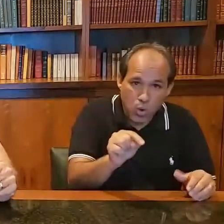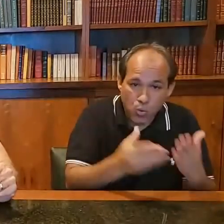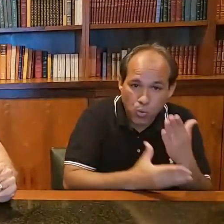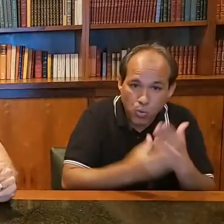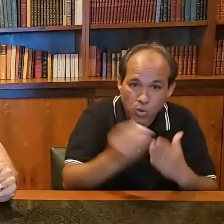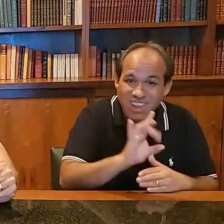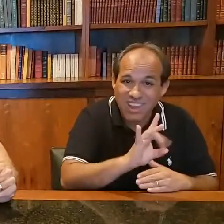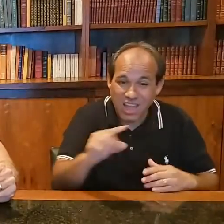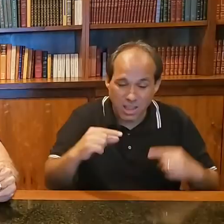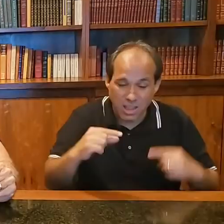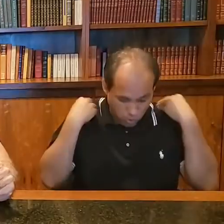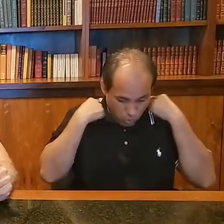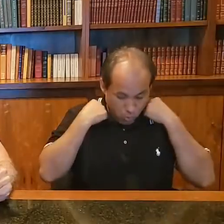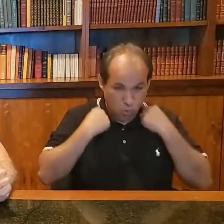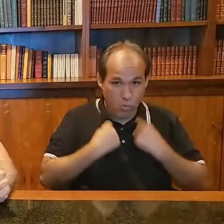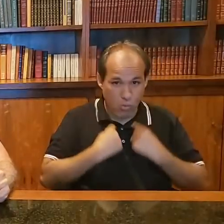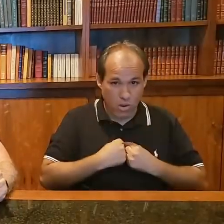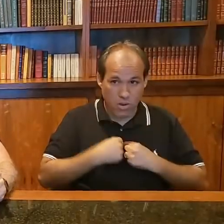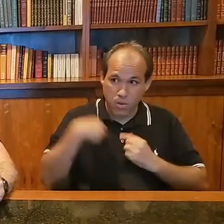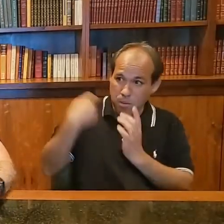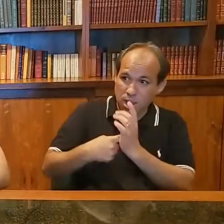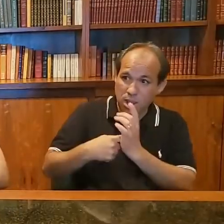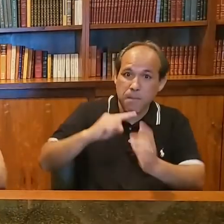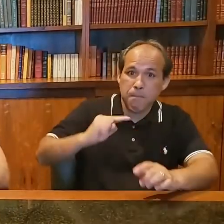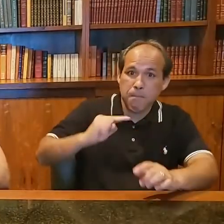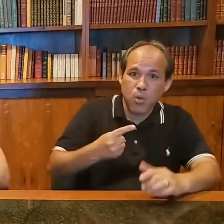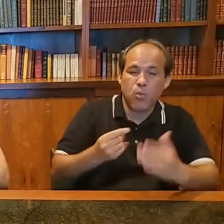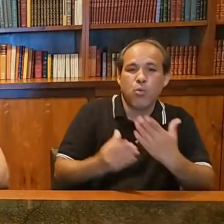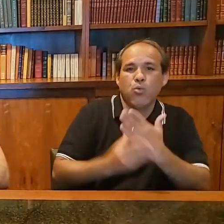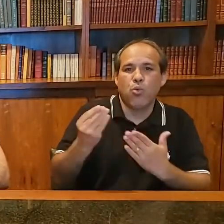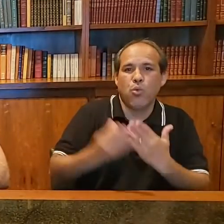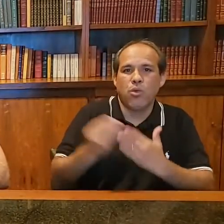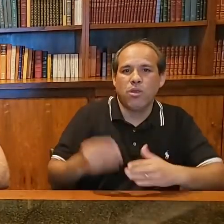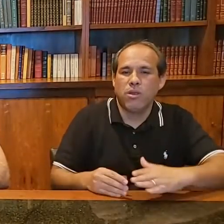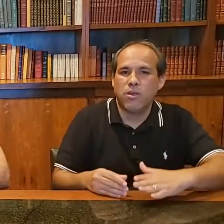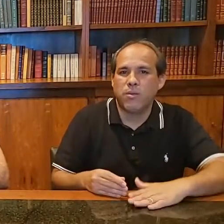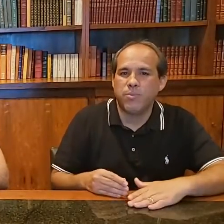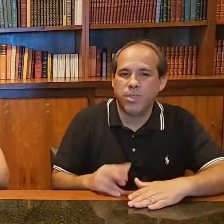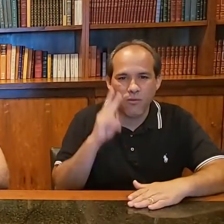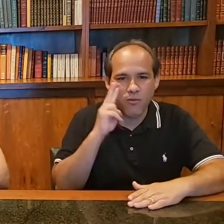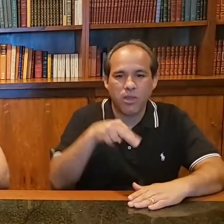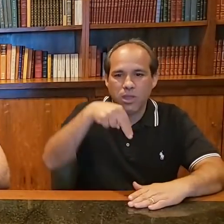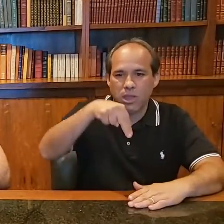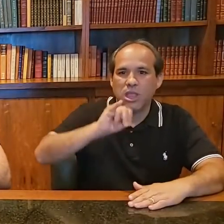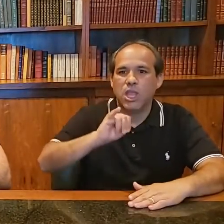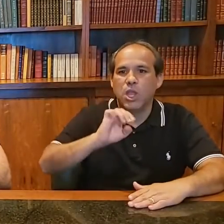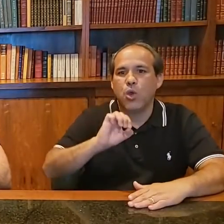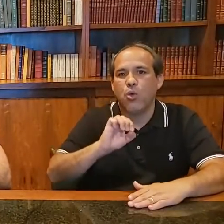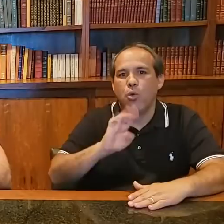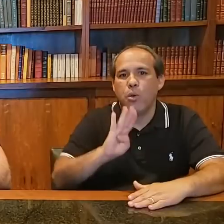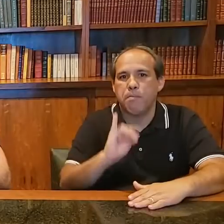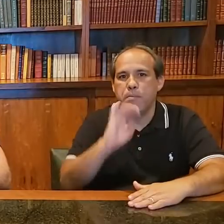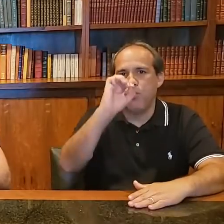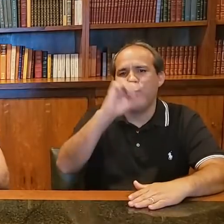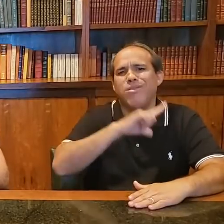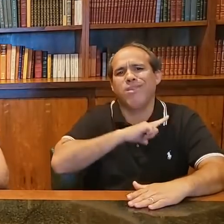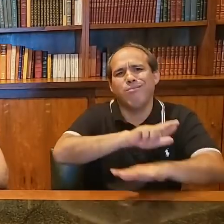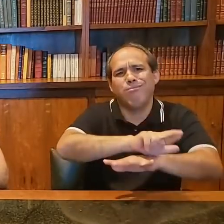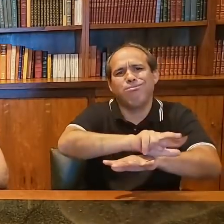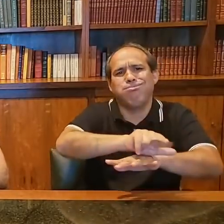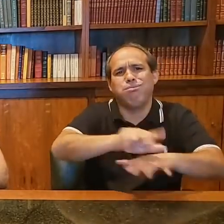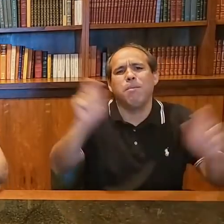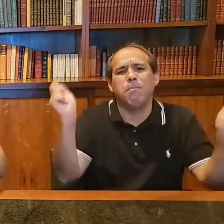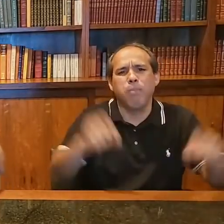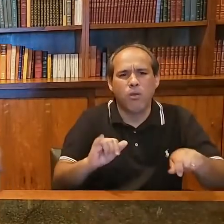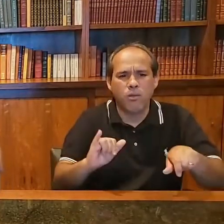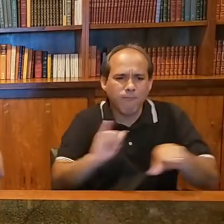$1.000. Tá certo? Então vocês podem ver que o nióbio, além de uma infinidade de utilidade,